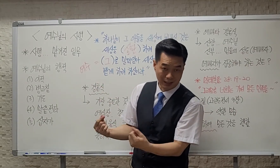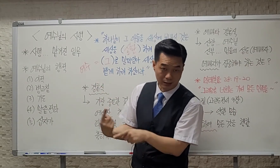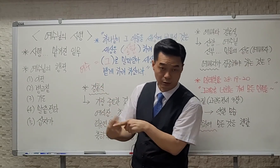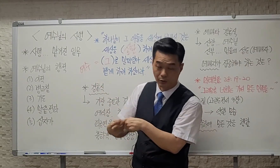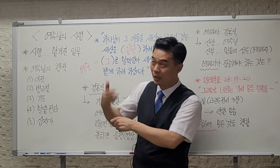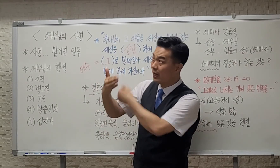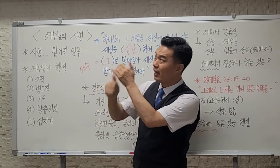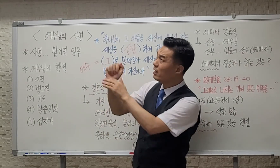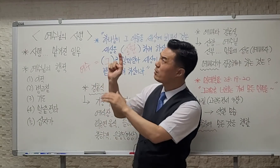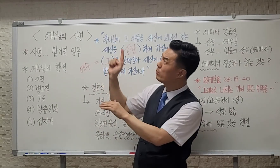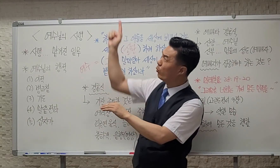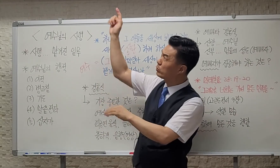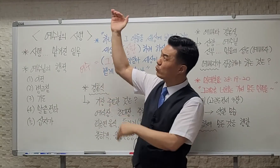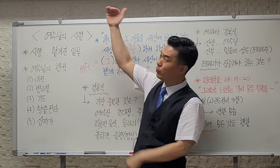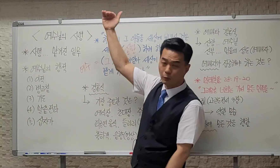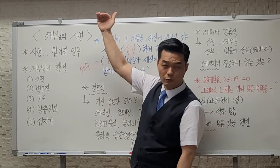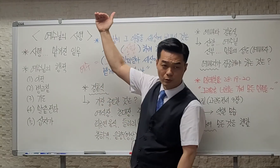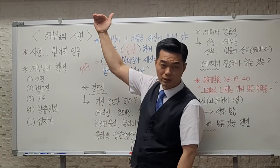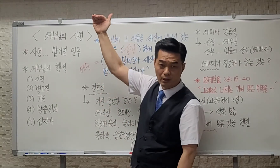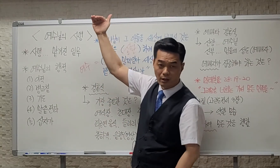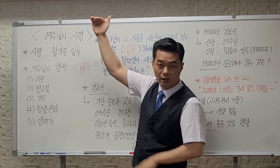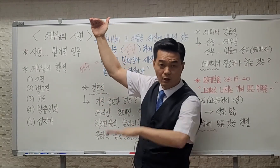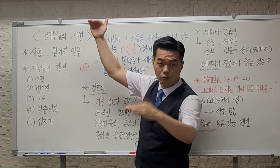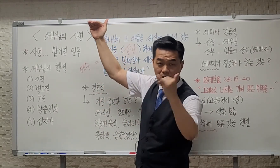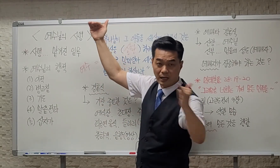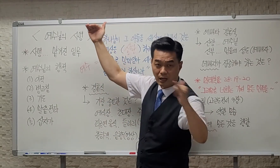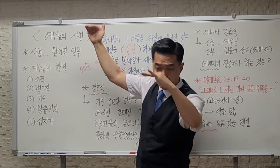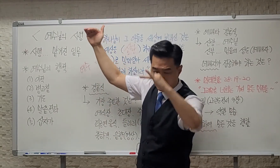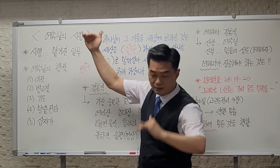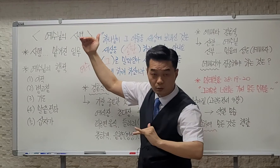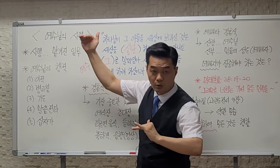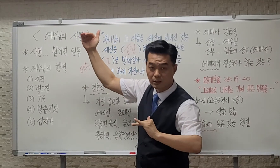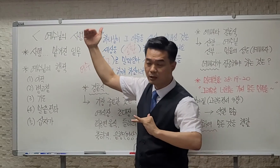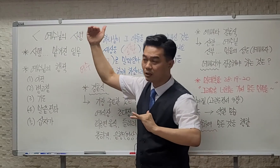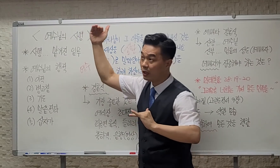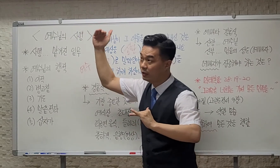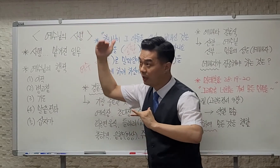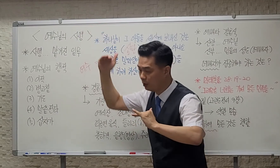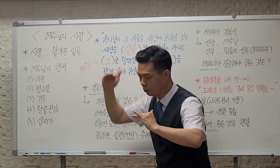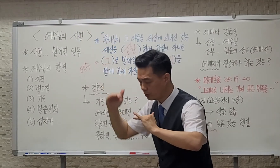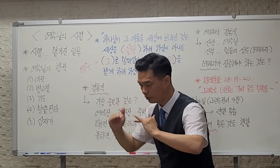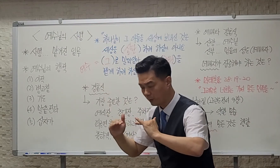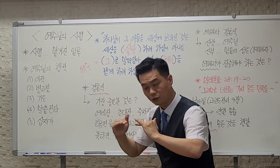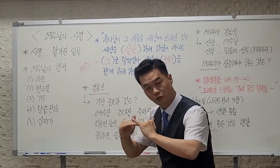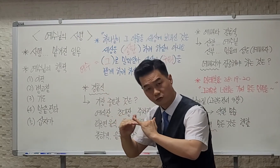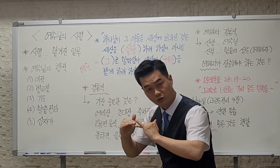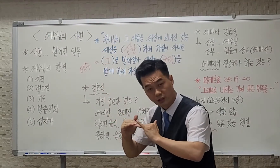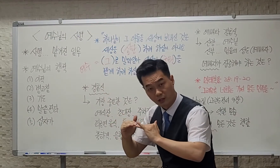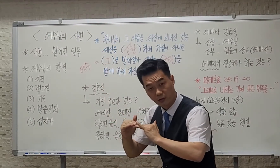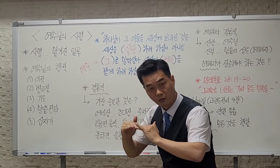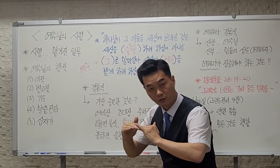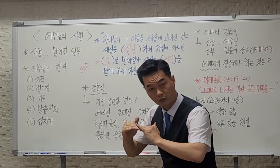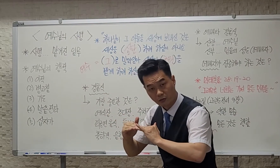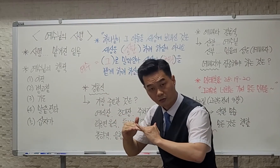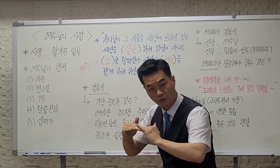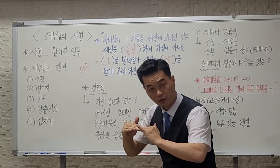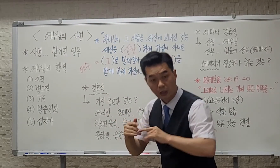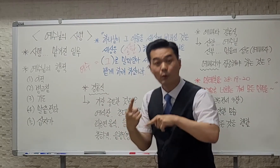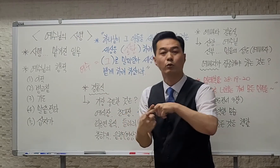마찬가지로 하나님은 보좌 옆에 높은 곳인데 우리 사람의 낮은 곳까지 내려오셔서 맞춰주셨잖아요. 이와